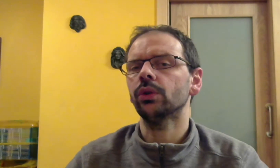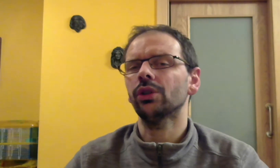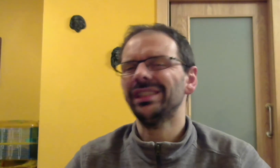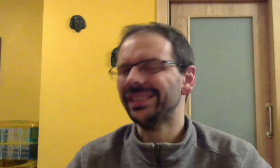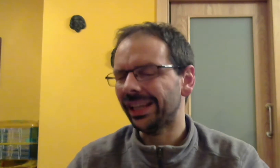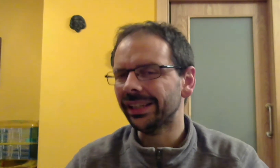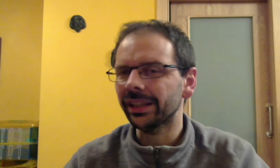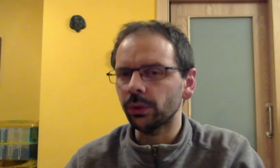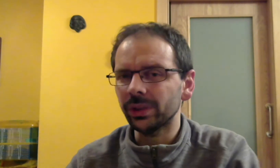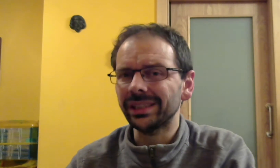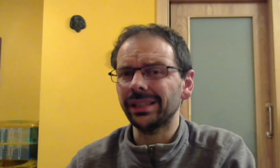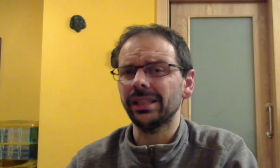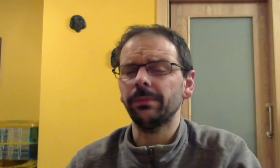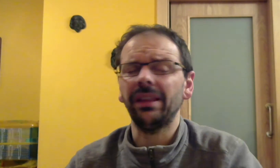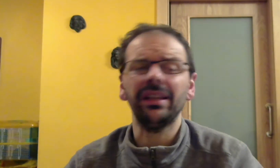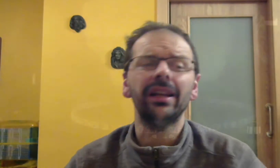con este aire de westerns espacial.